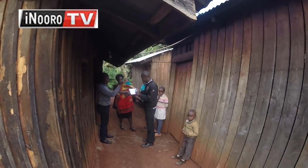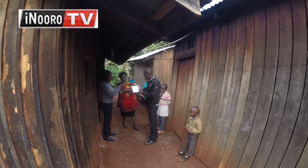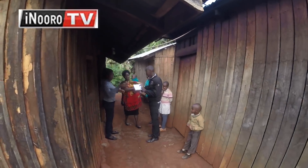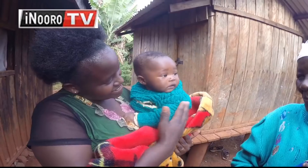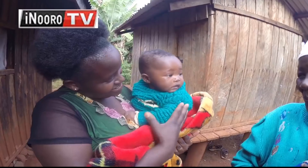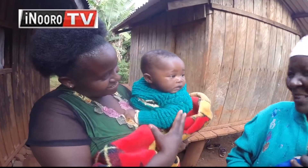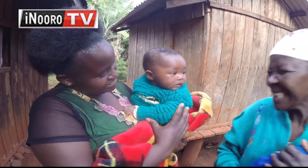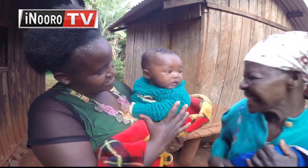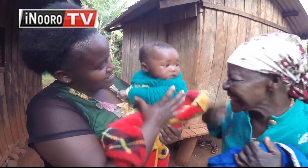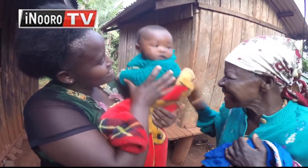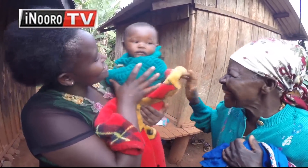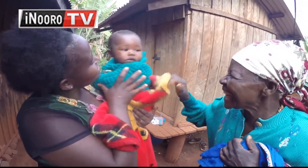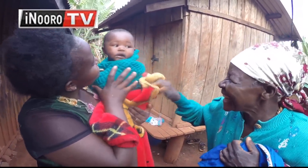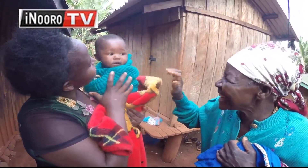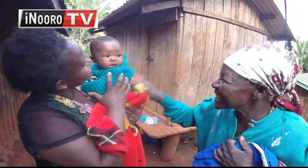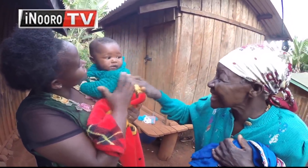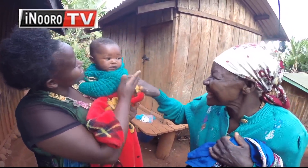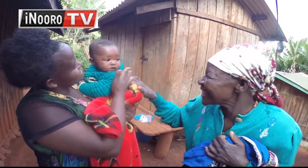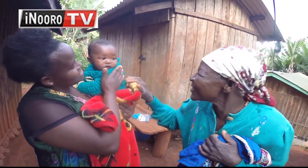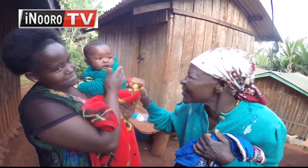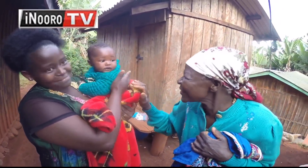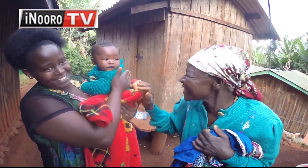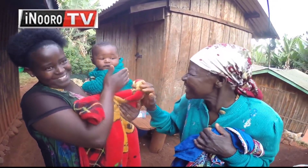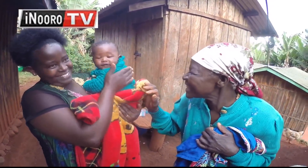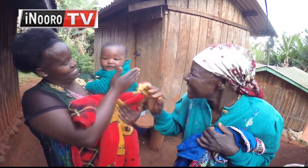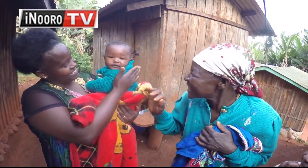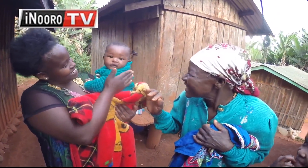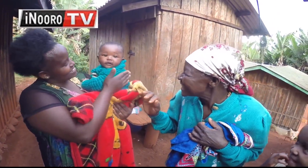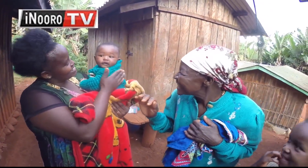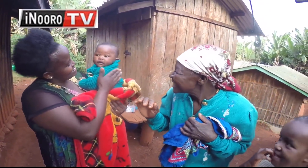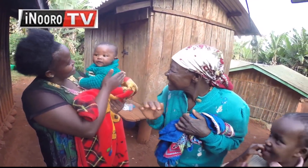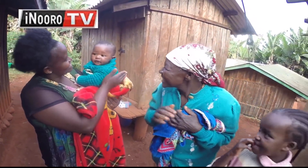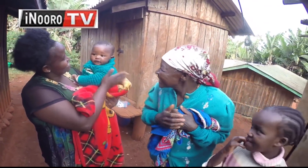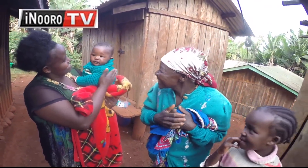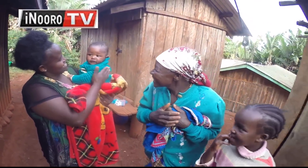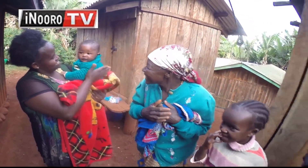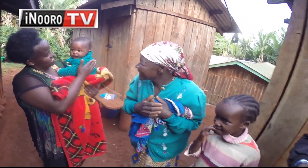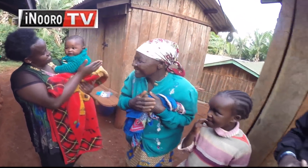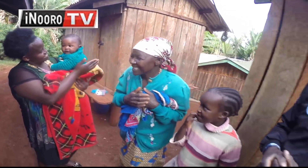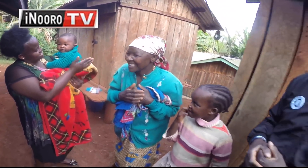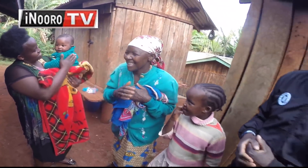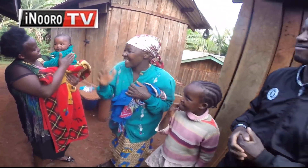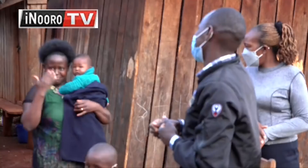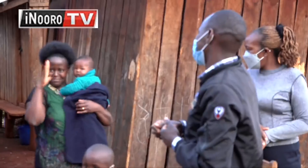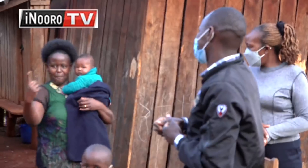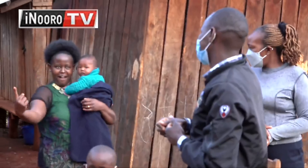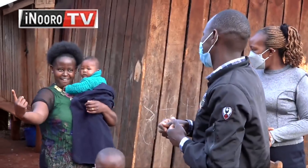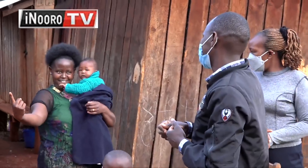guku ucemanagie na family ikeneire no tangi makora makiaraniria na ruthiomi rwa njira ya ciiko, no hinya kumenya